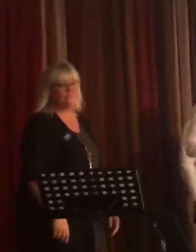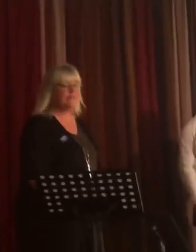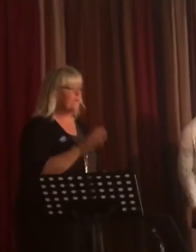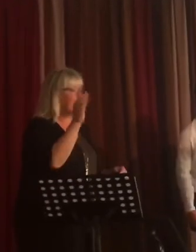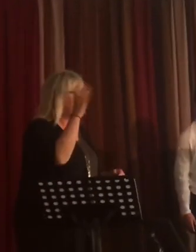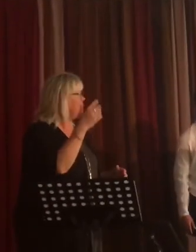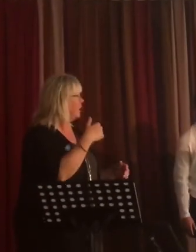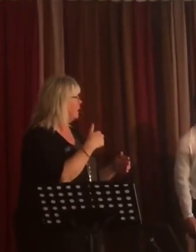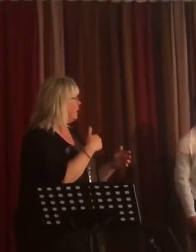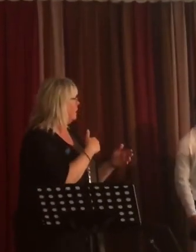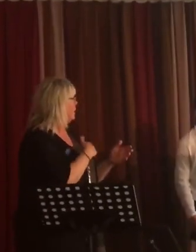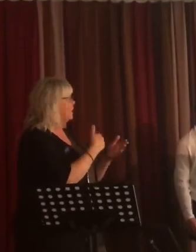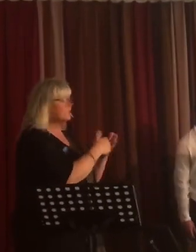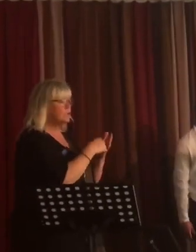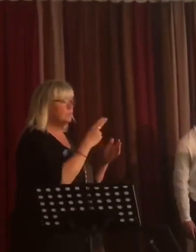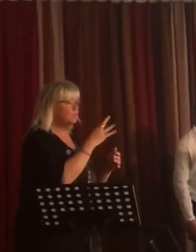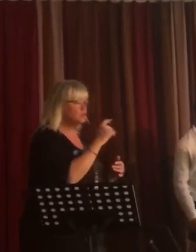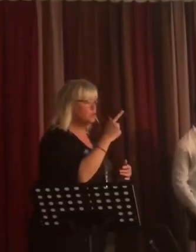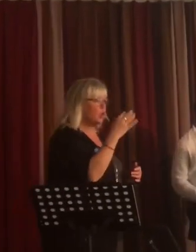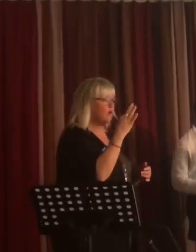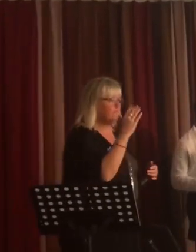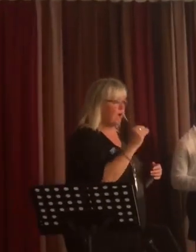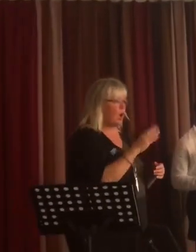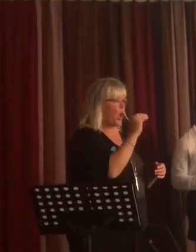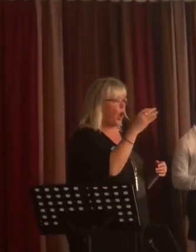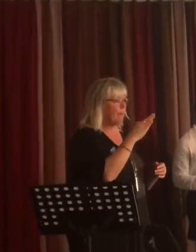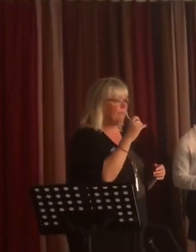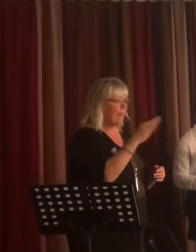Hej, jag heter Mustafa och jag går i Al-Prep.